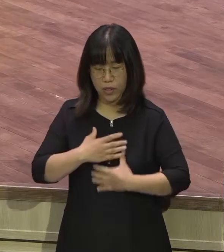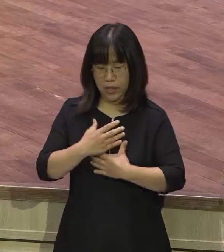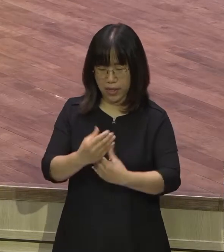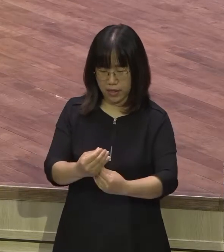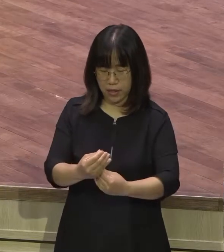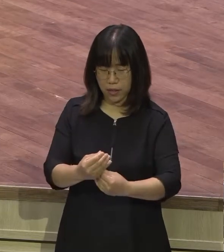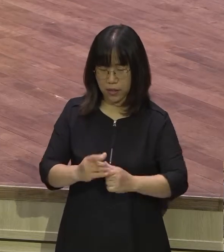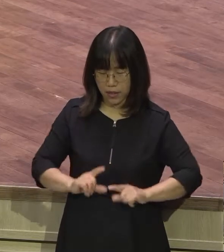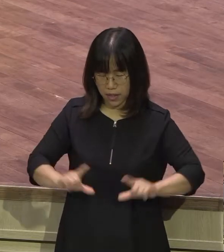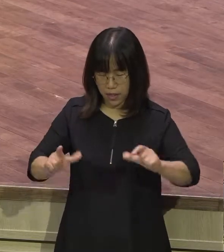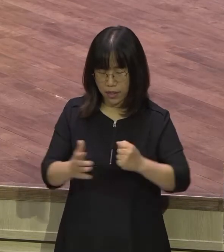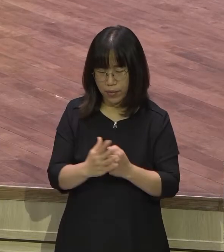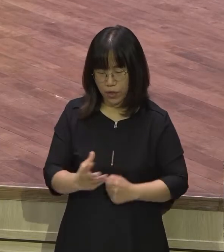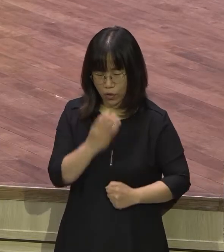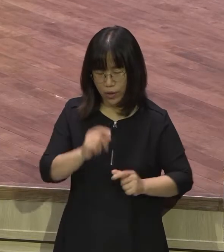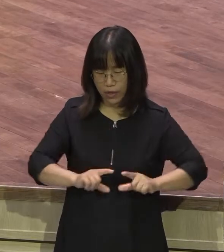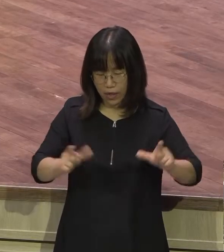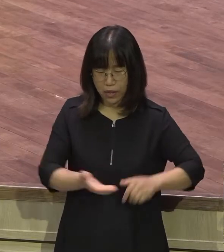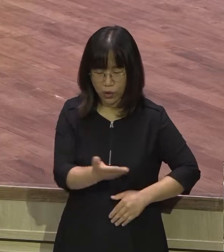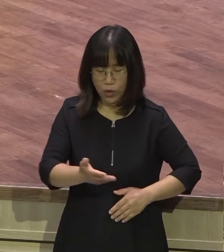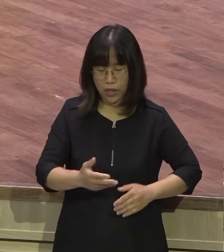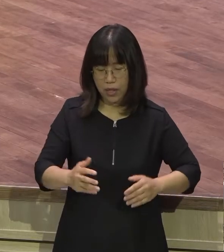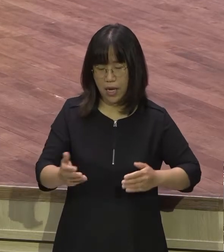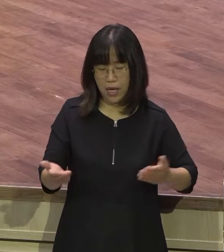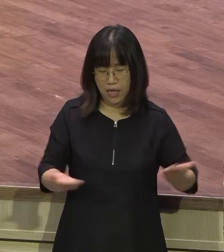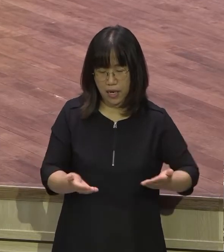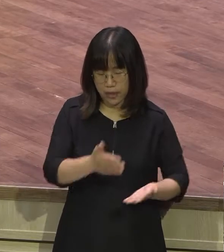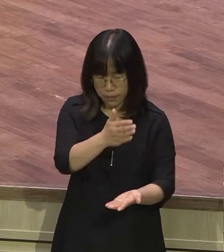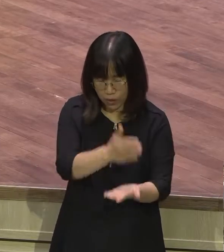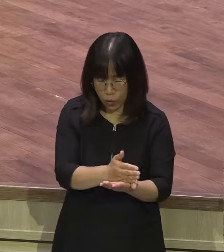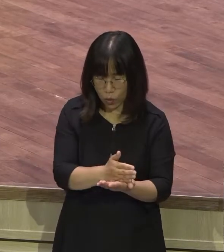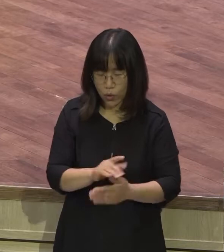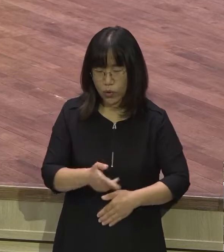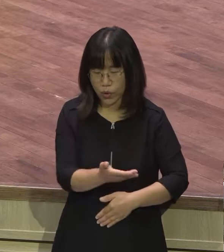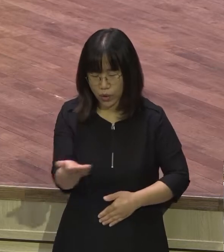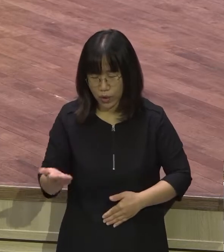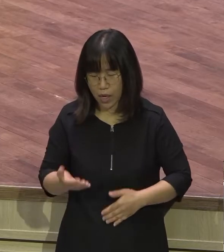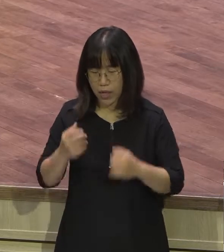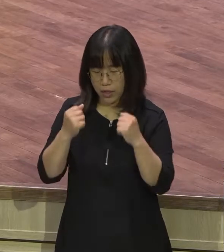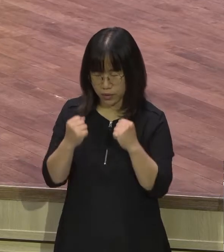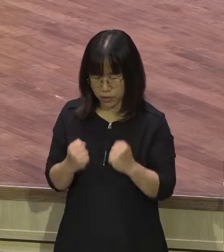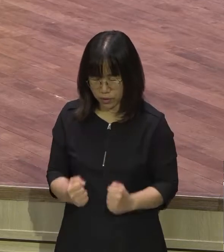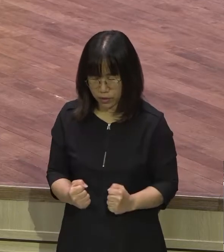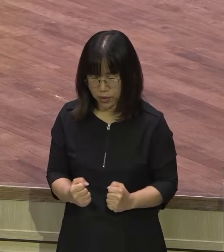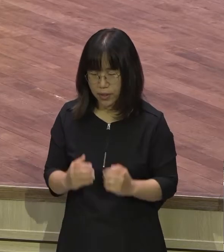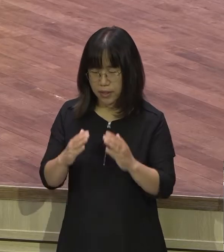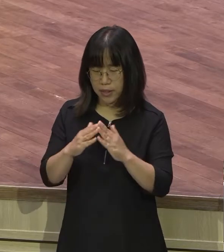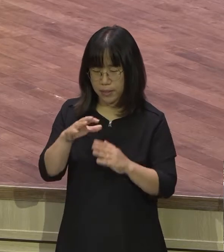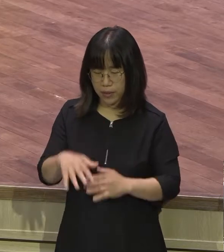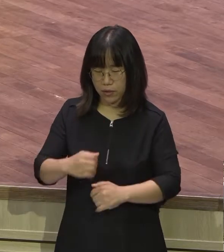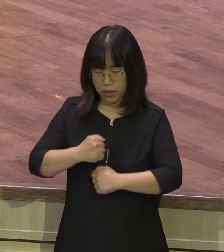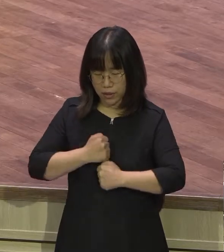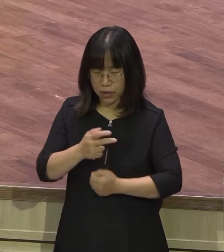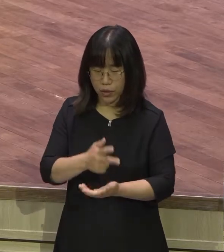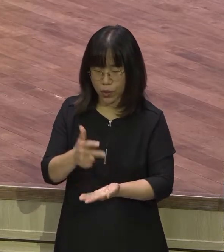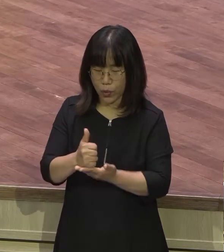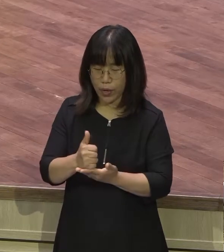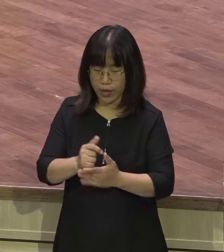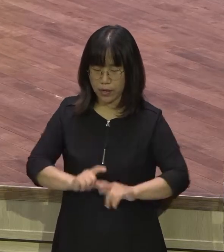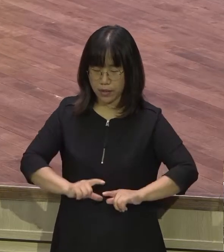성애의 날이다. 너희는 아무 일도 하지 말라. 이는 너희가 거주하는 각추에서 지킬 여호와의